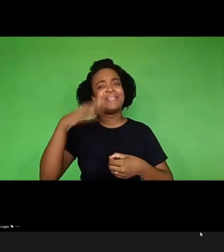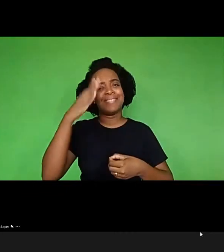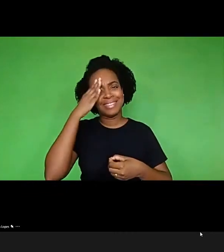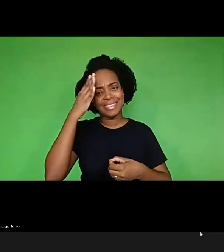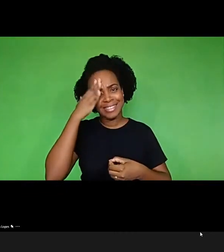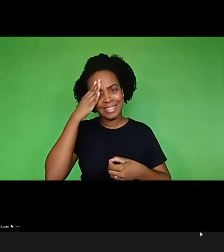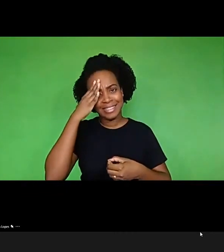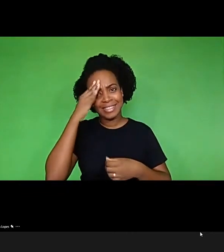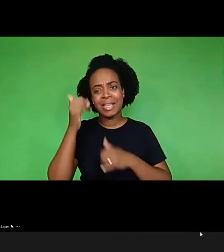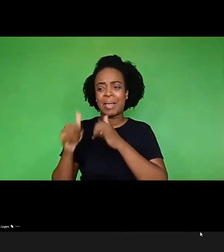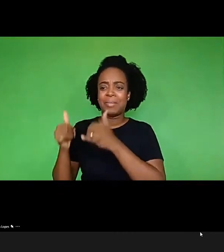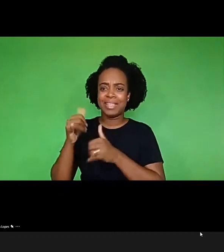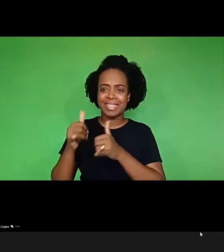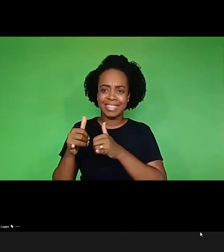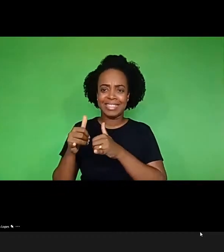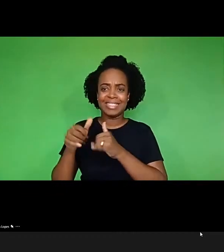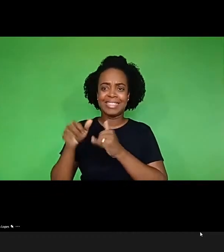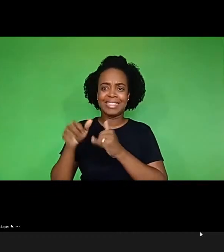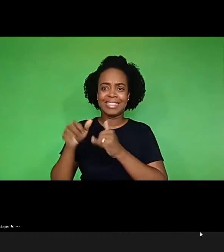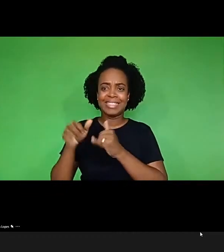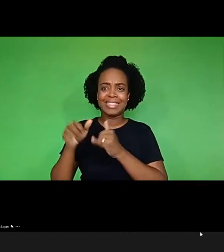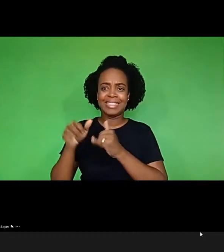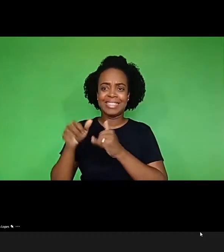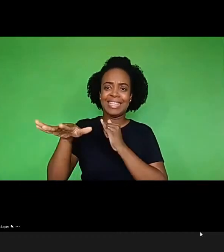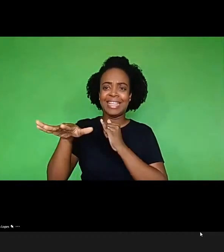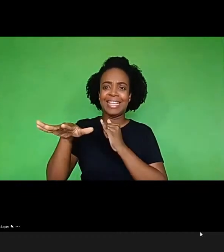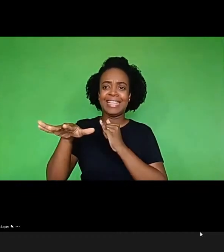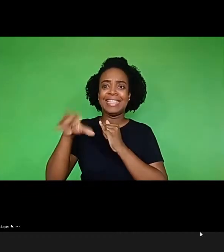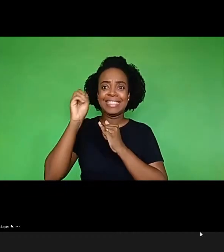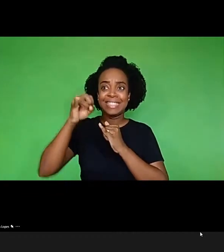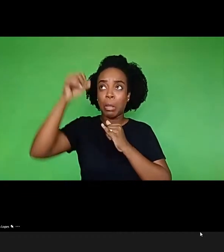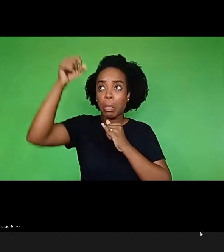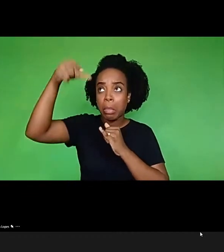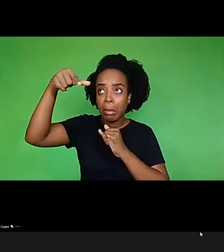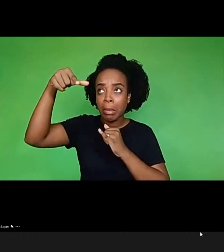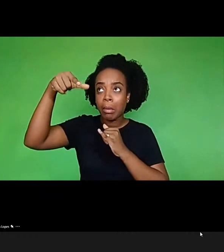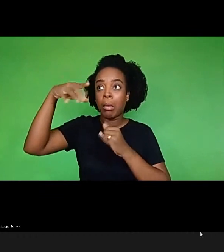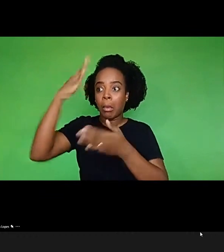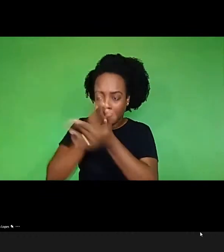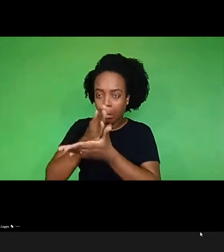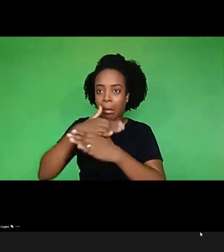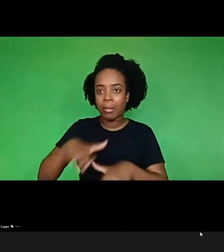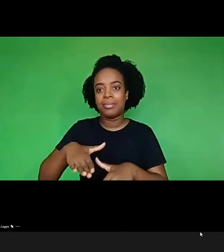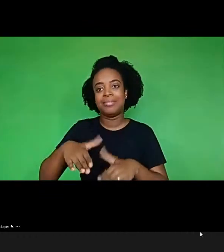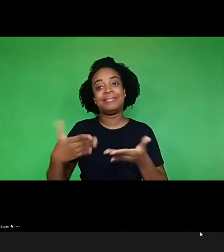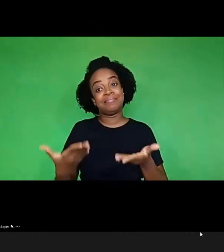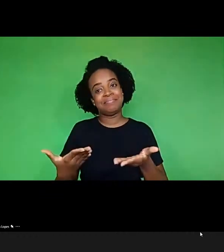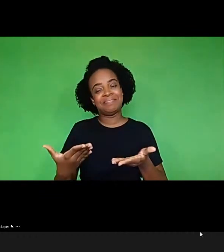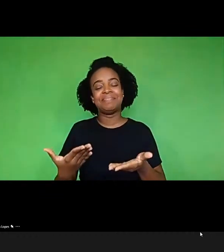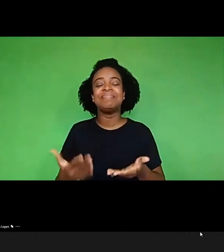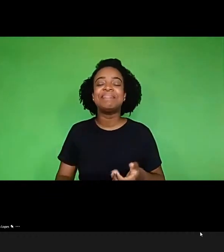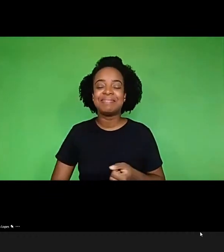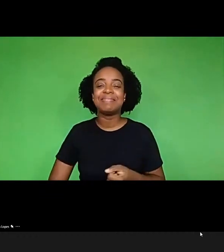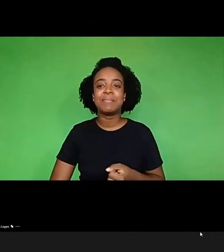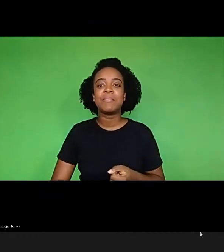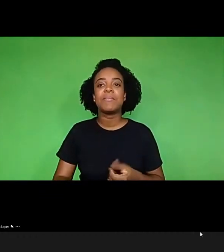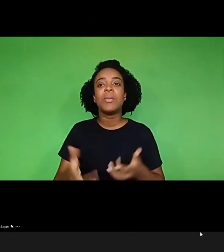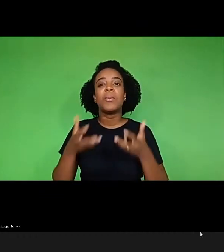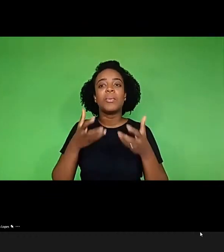internet se escondem quando vê o primeiro pingo de chuva. Mas eu queria, na verdade, desejar a cada um de